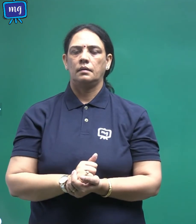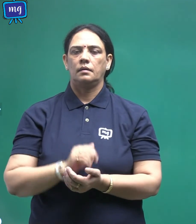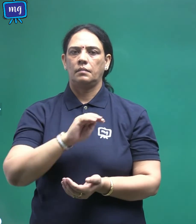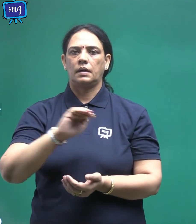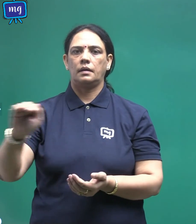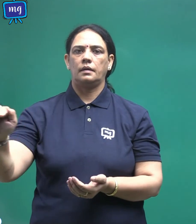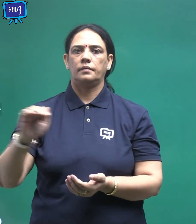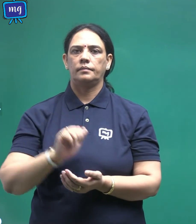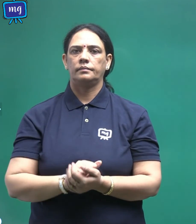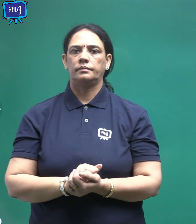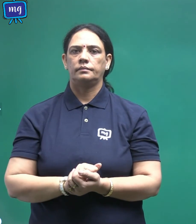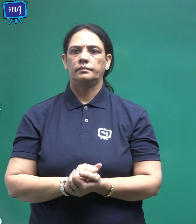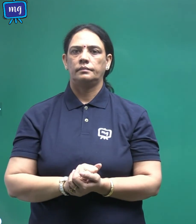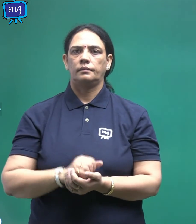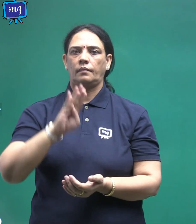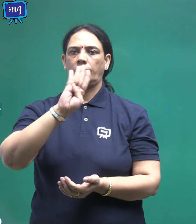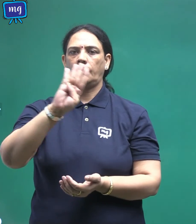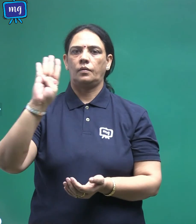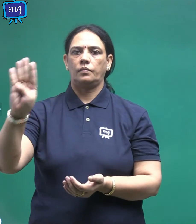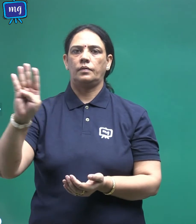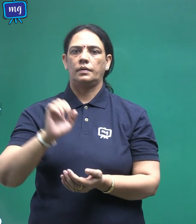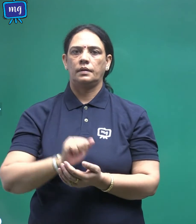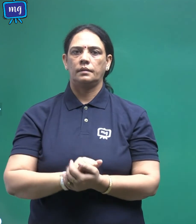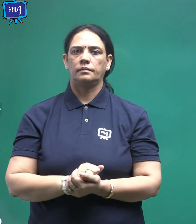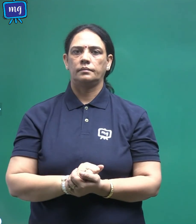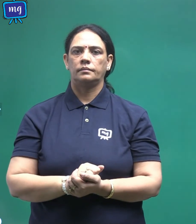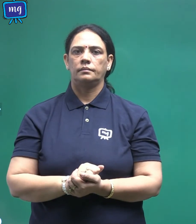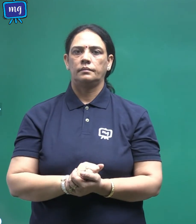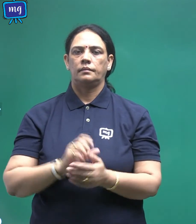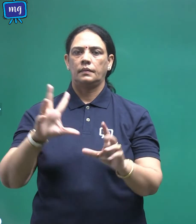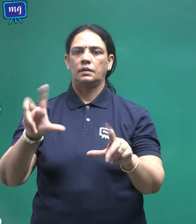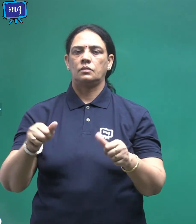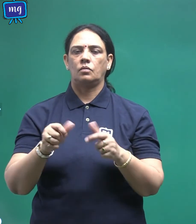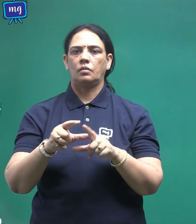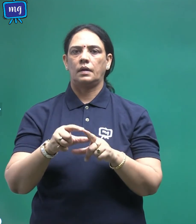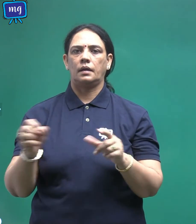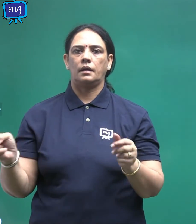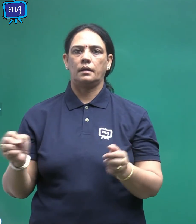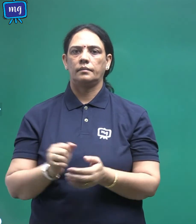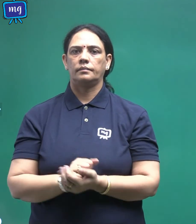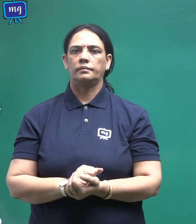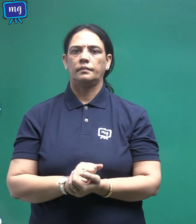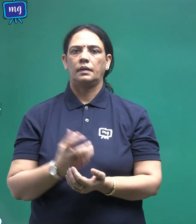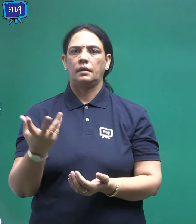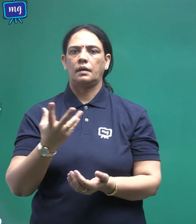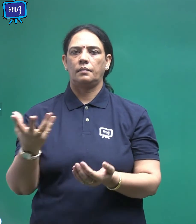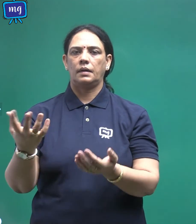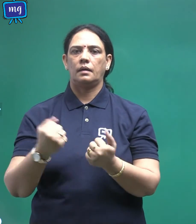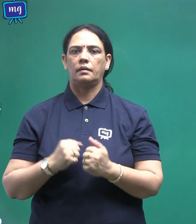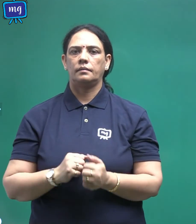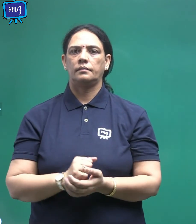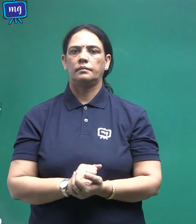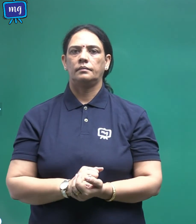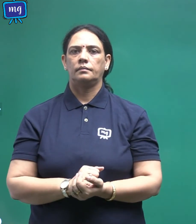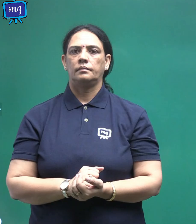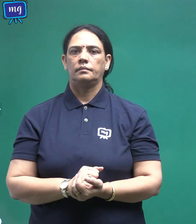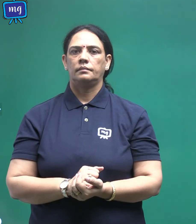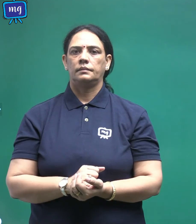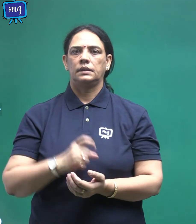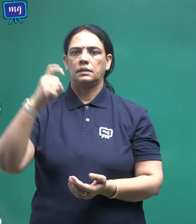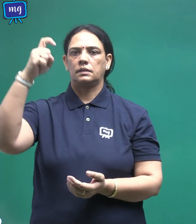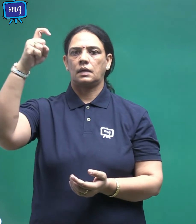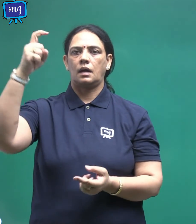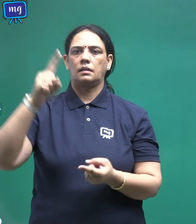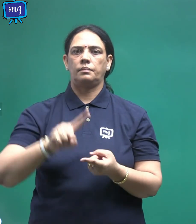बटे 44। हल करेंगे, क्या मिला? 7 प्लस